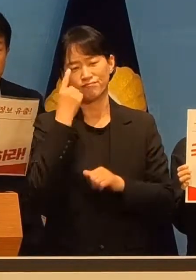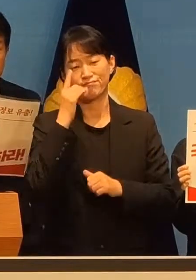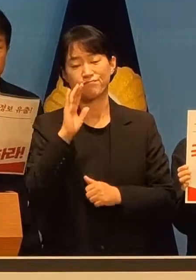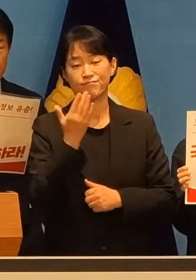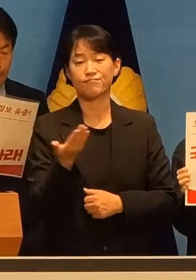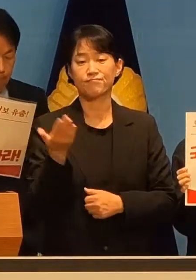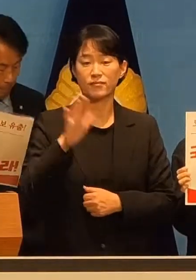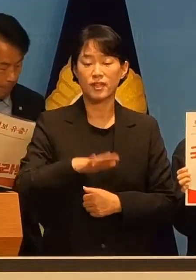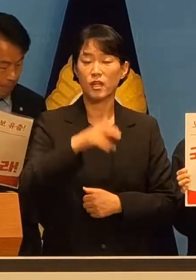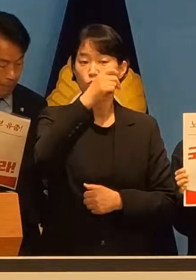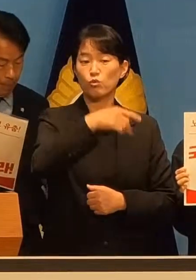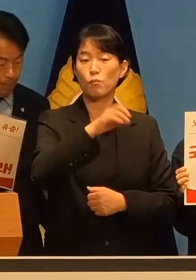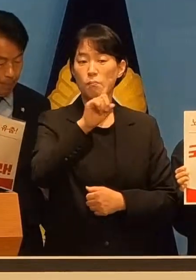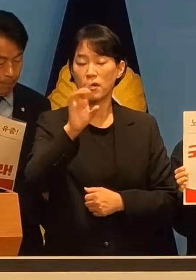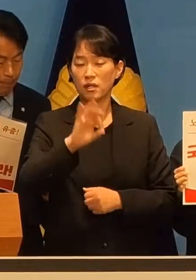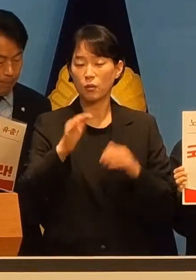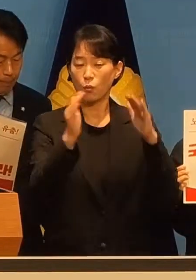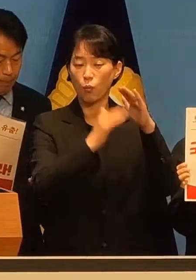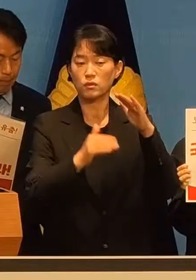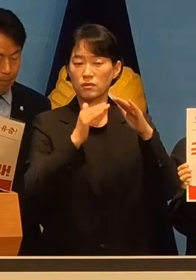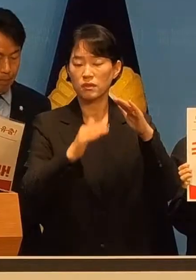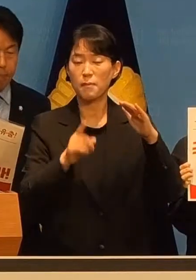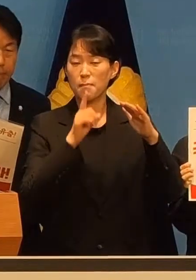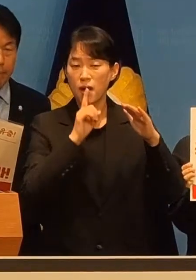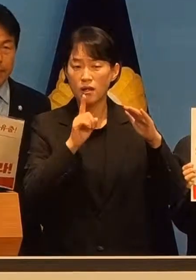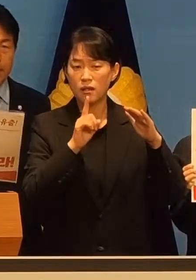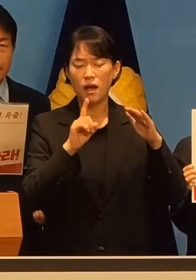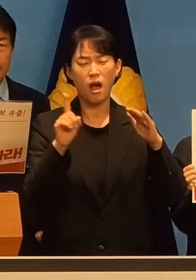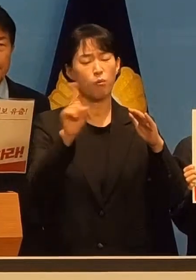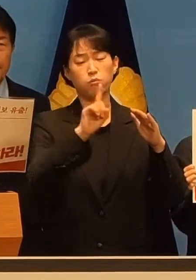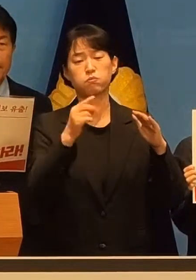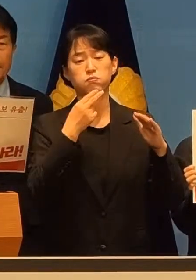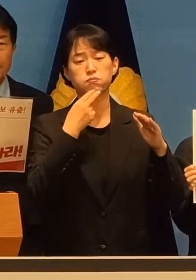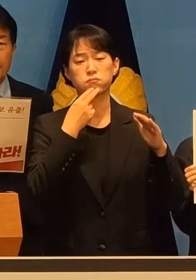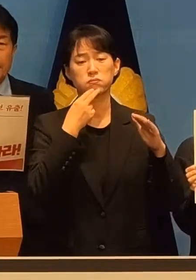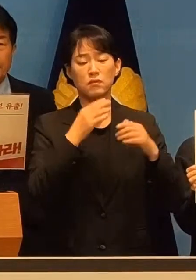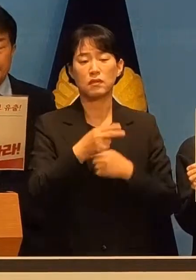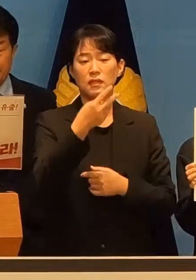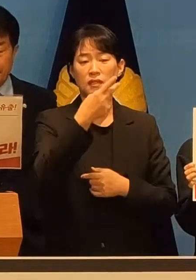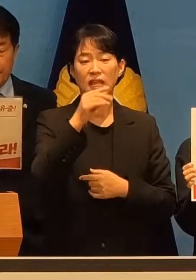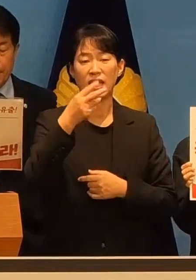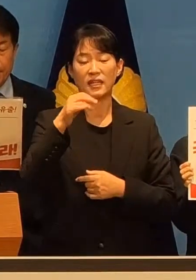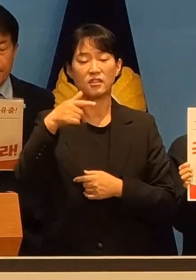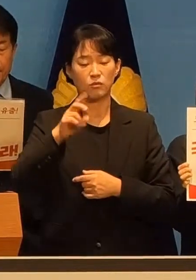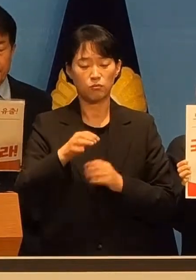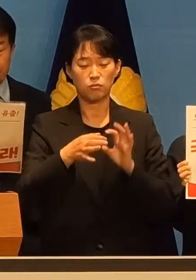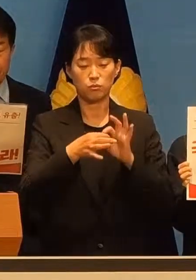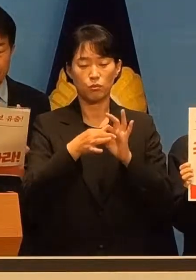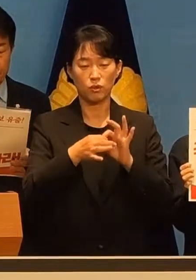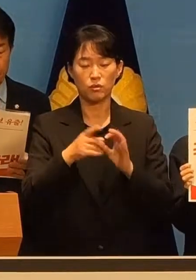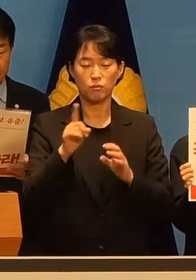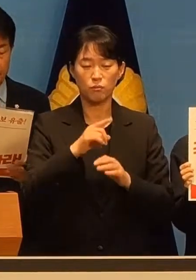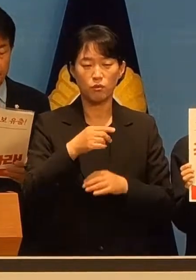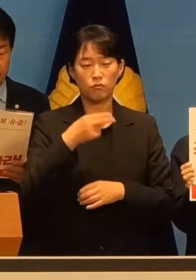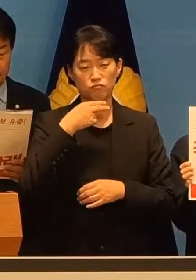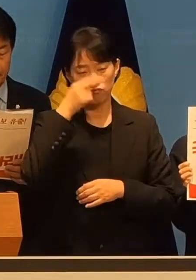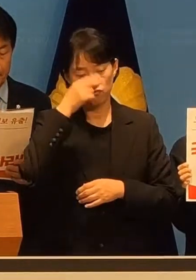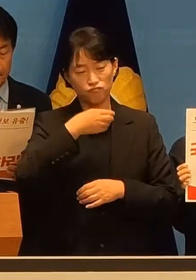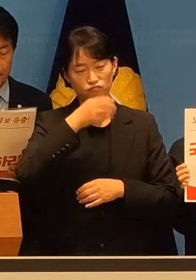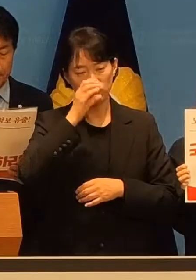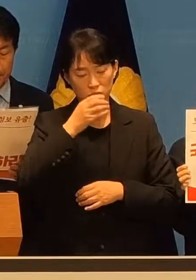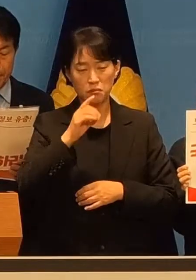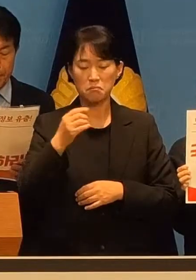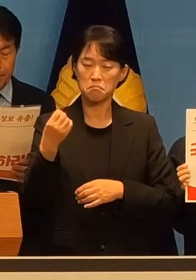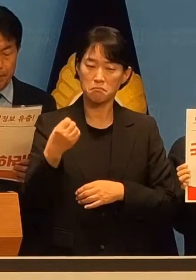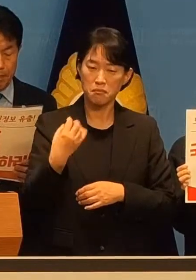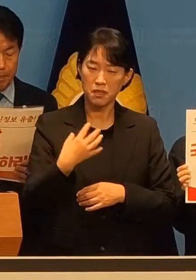지금 쿠팡이 공식적인 언급을 한 게 거의 없습니다. 대리점을 통해서 음주운전 의혹 이런 거나